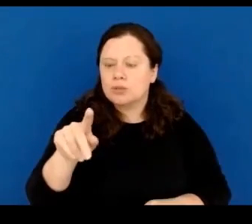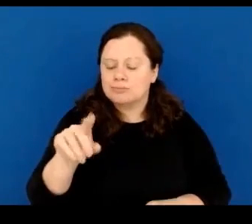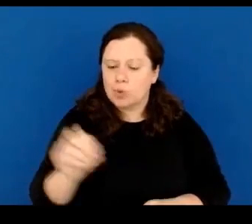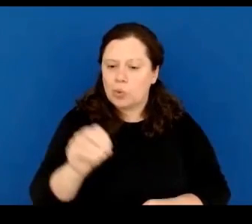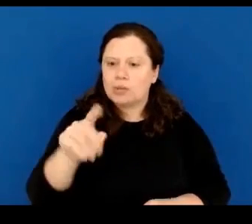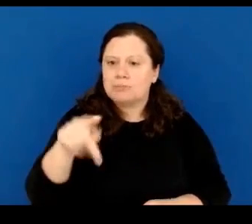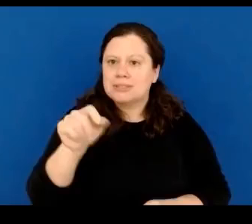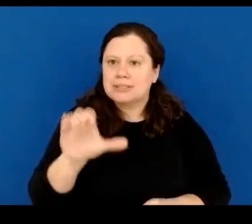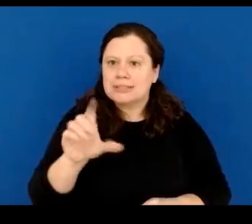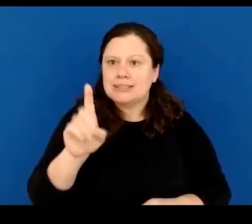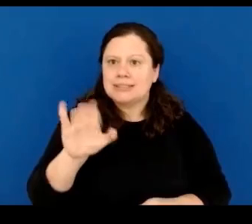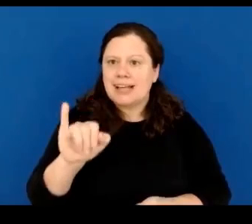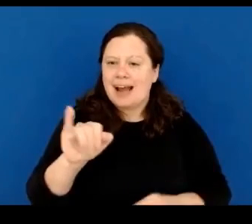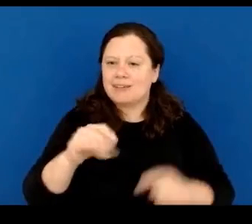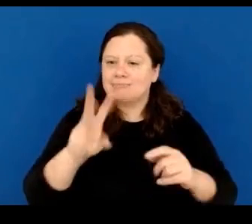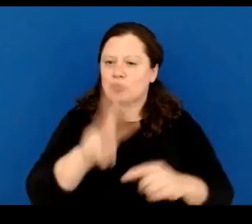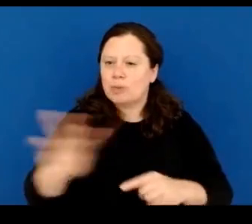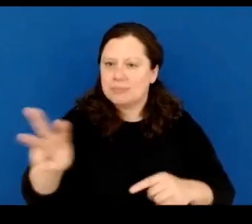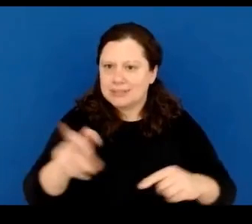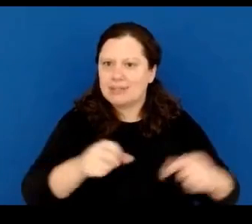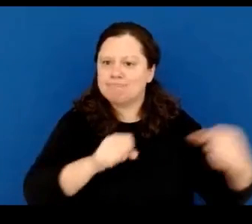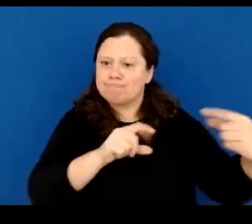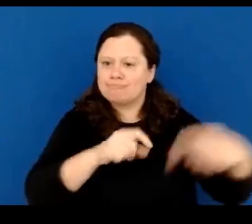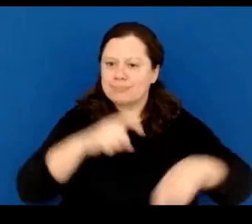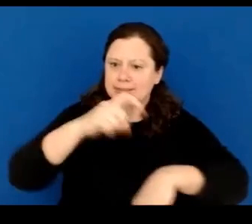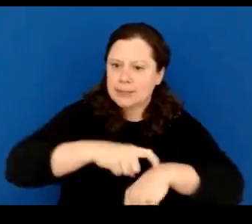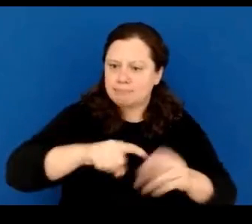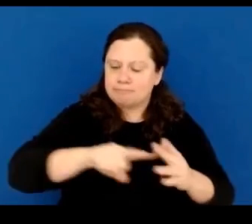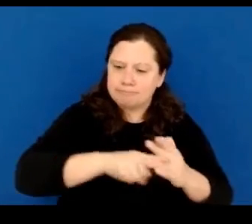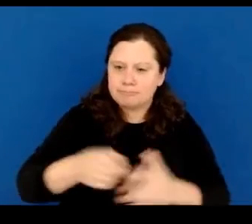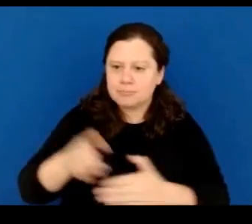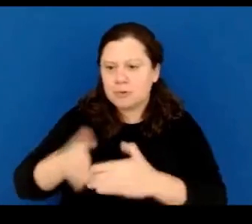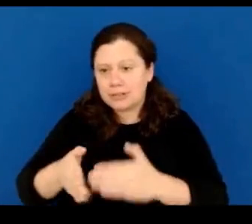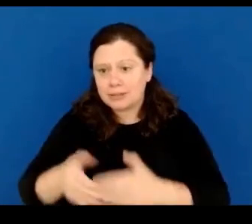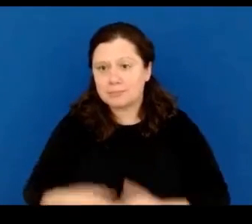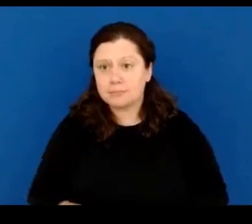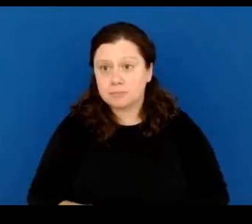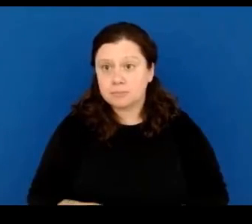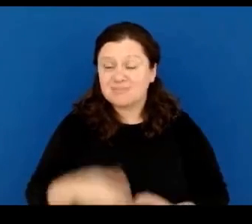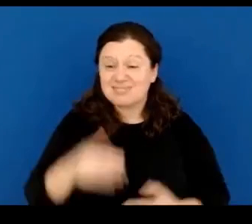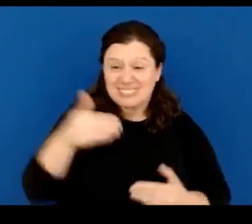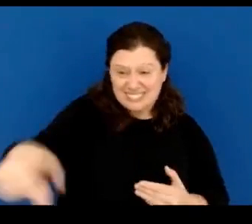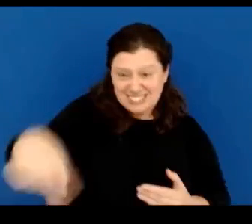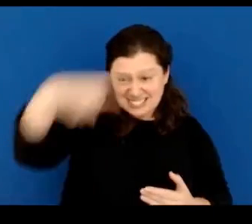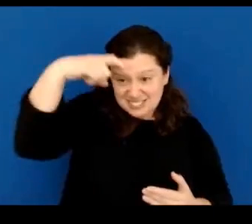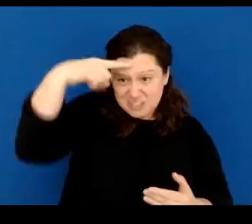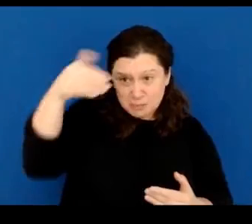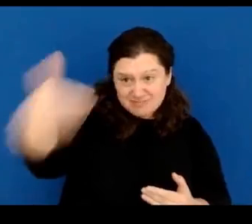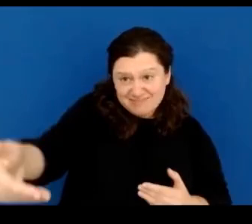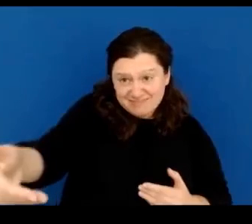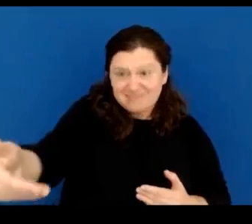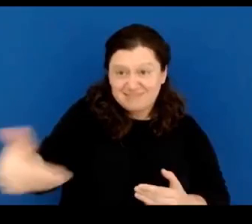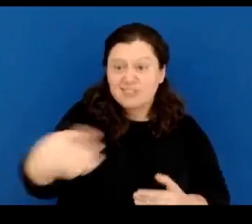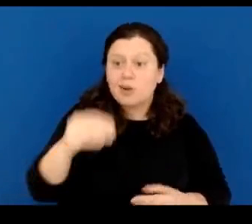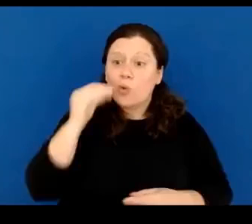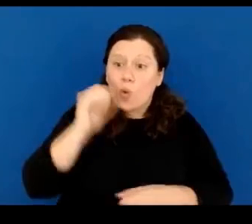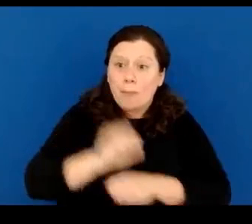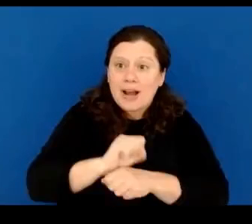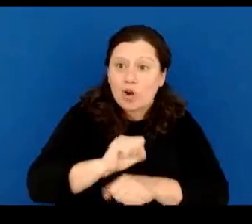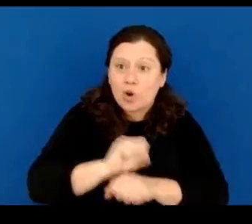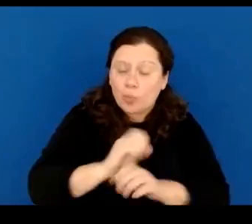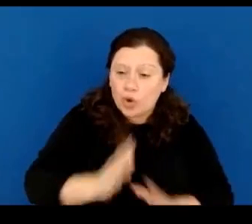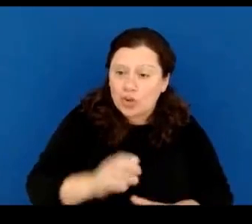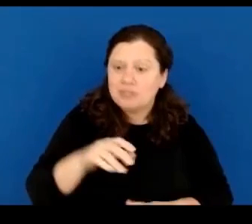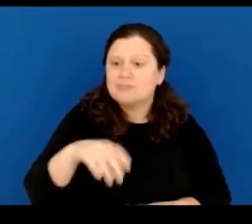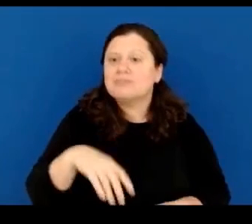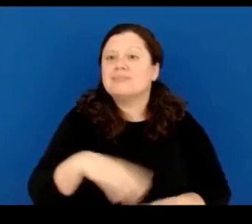喺今年嘅夏天，家庭護理院 HCW、個人護理院 PCA 同佢哋嘅消費者將全部唔再使用